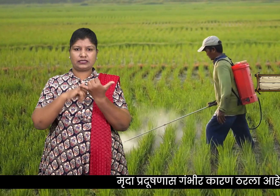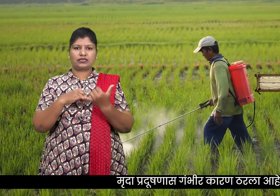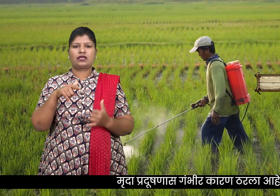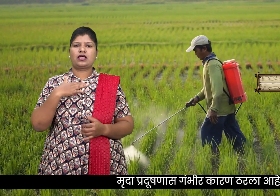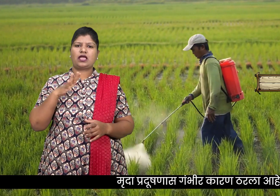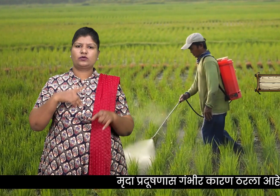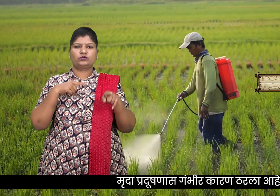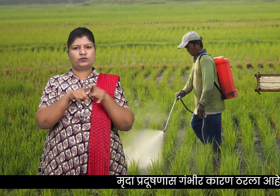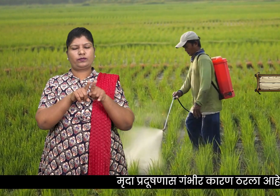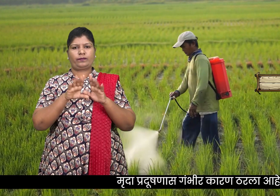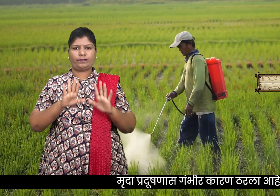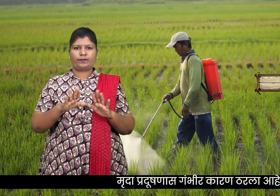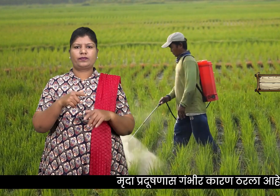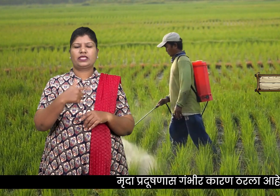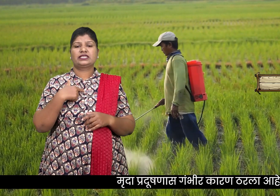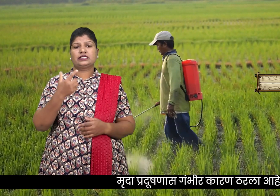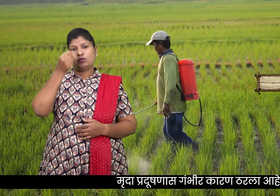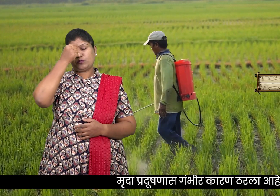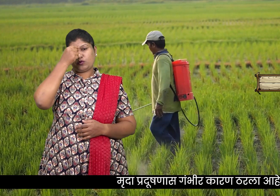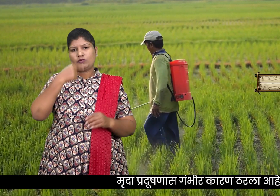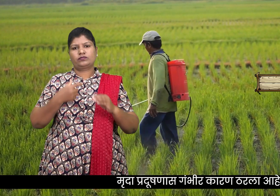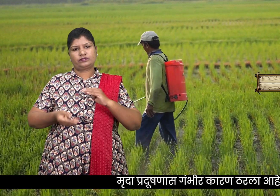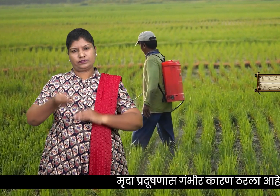मृदा प्रदूषणास गंभीर कारण ठरला आहे।